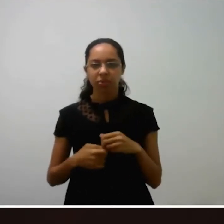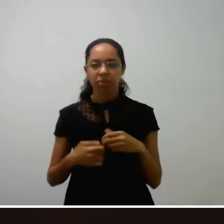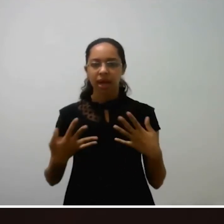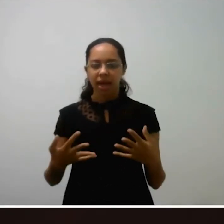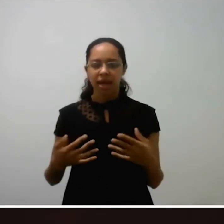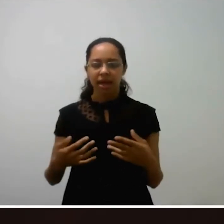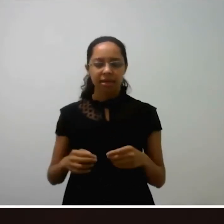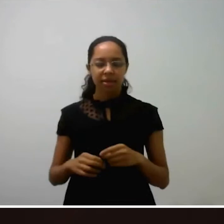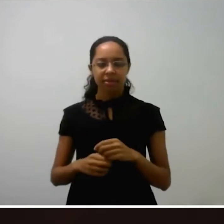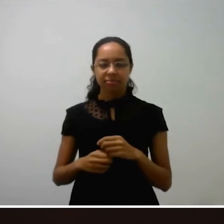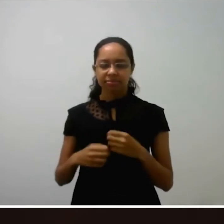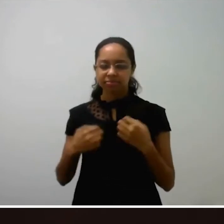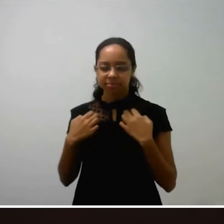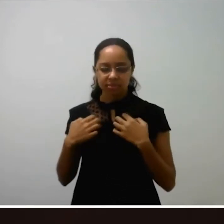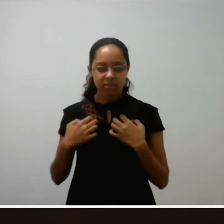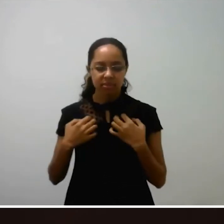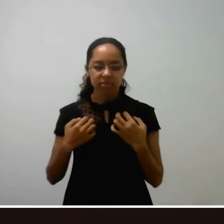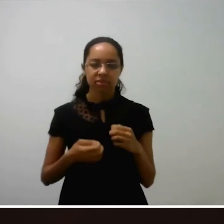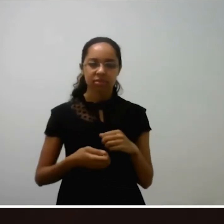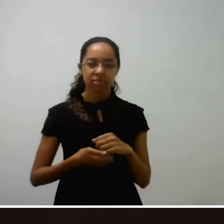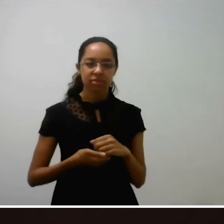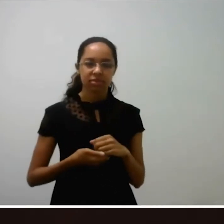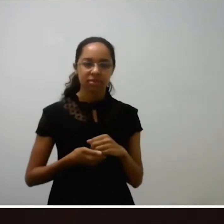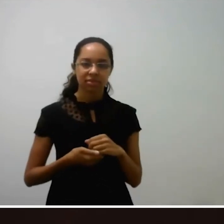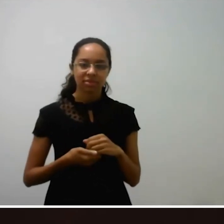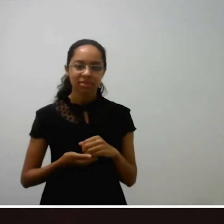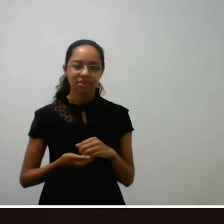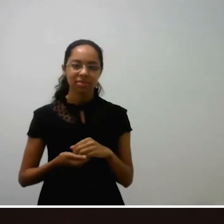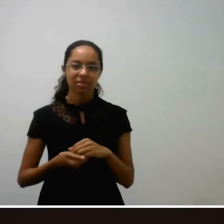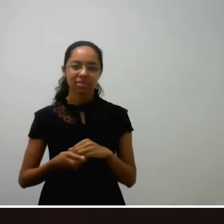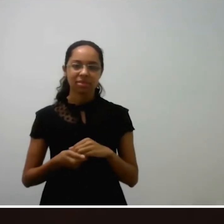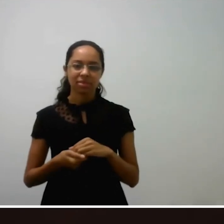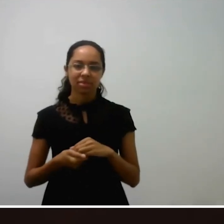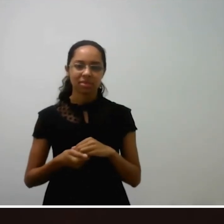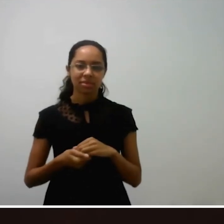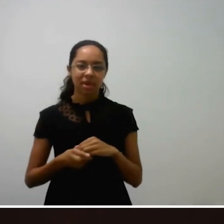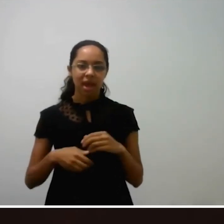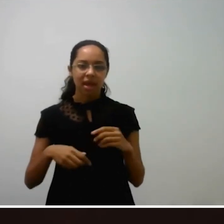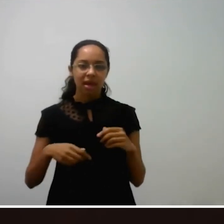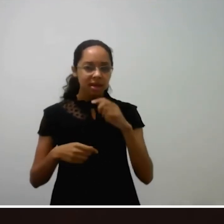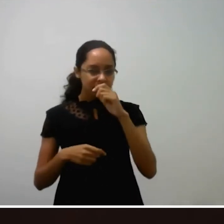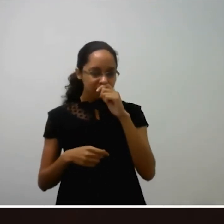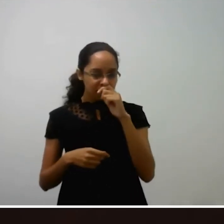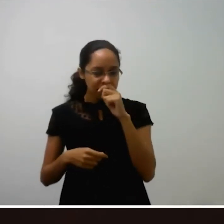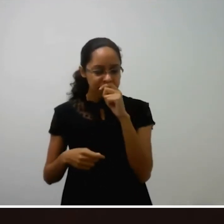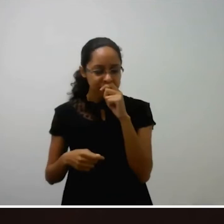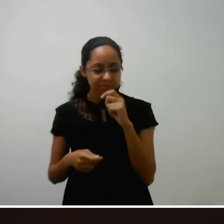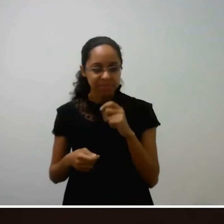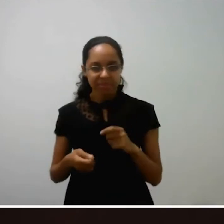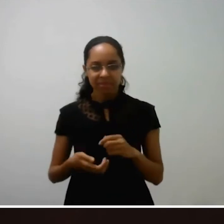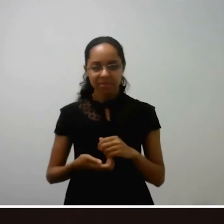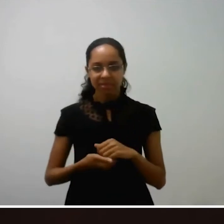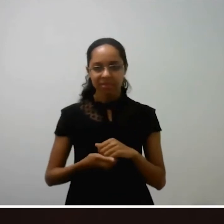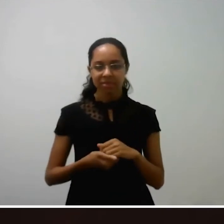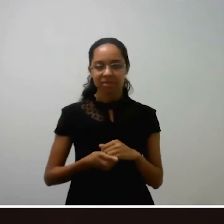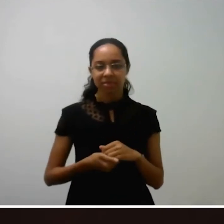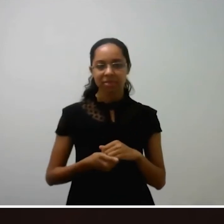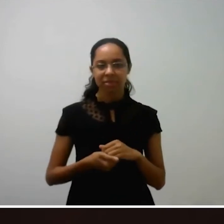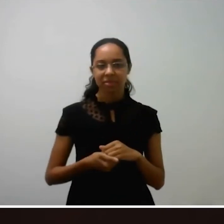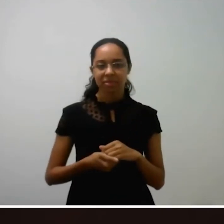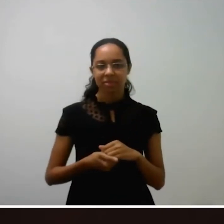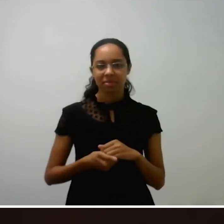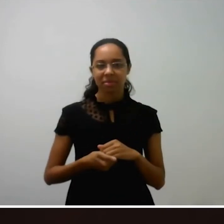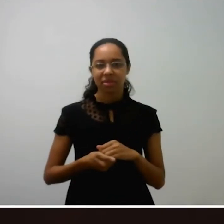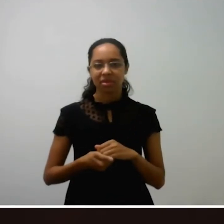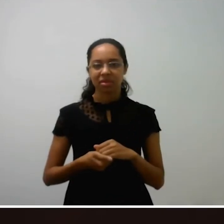do destemido Pedro, a situação mudou. Por volta do ano